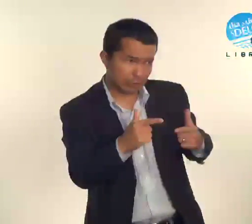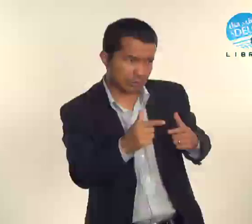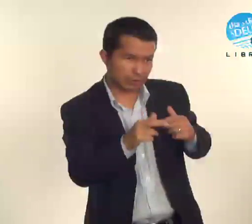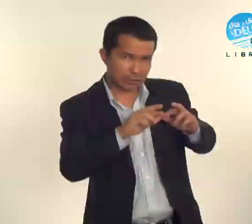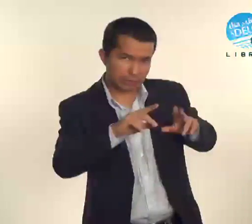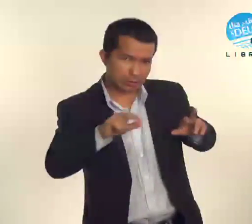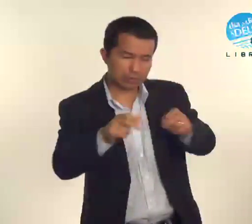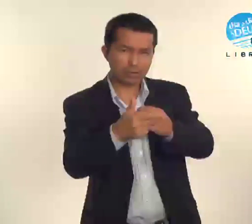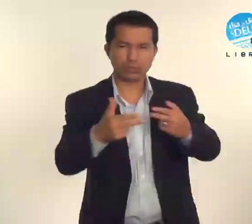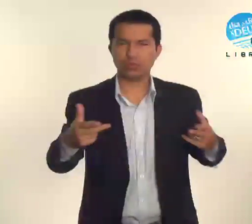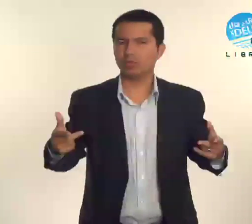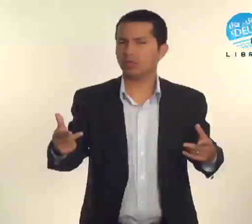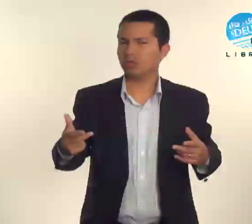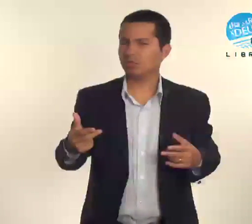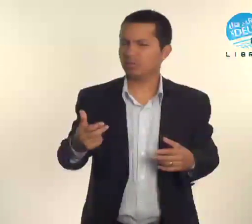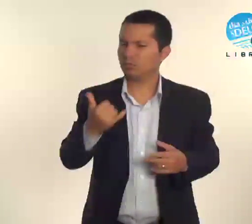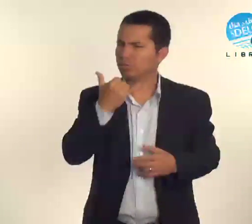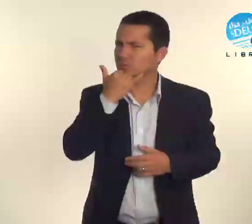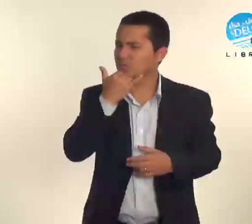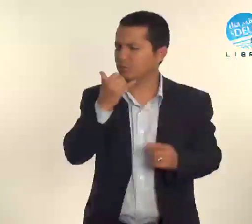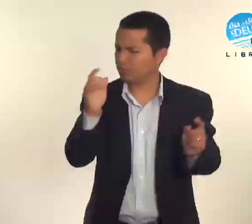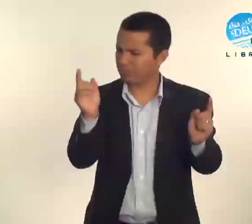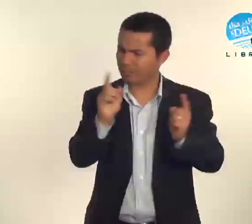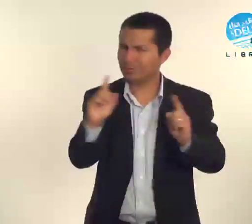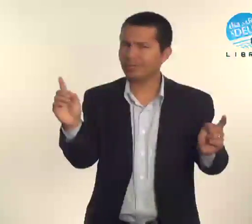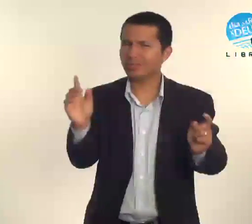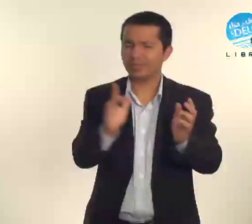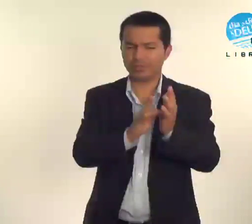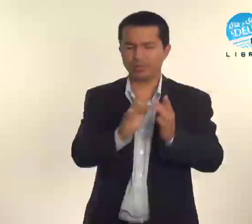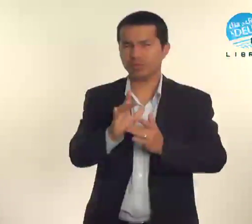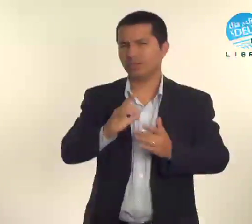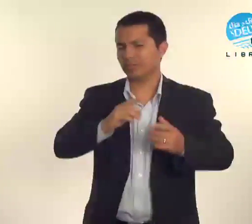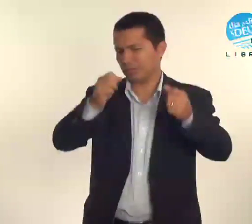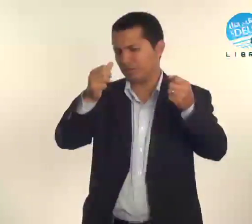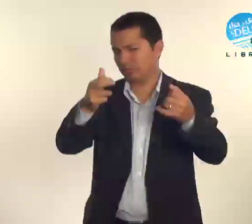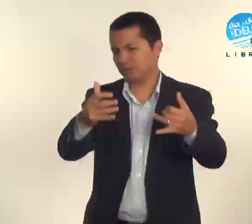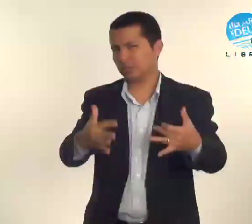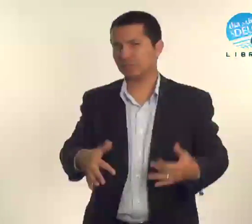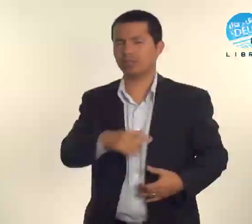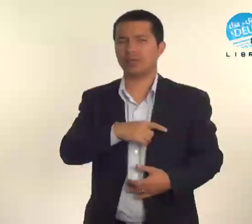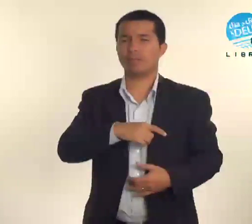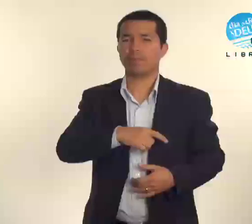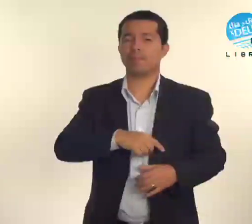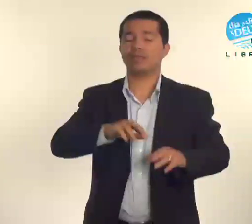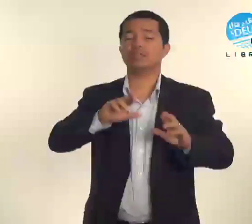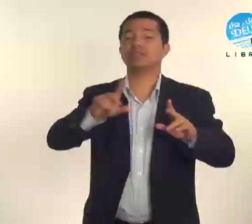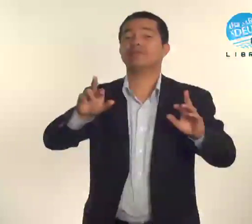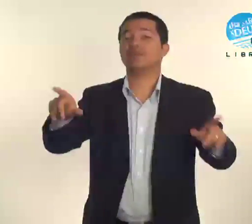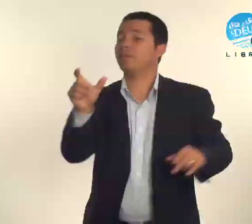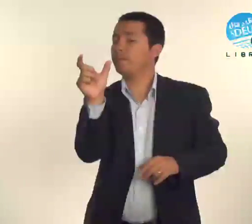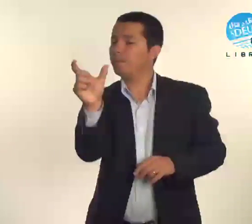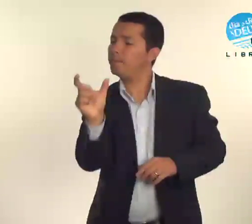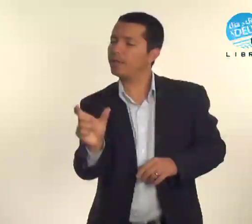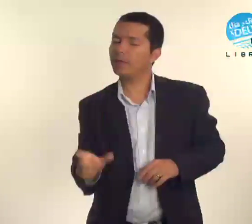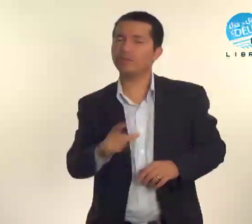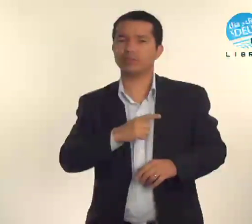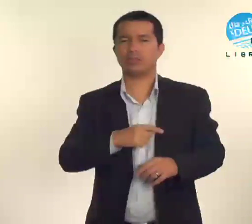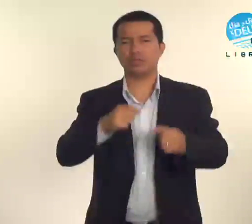algumas palavras na Bíblia que definem pecado. E para a gente poder